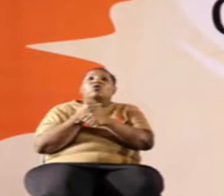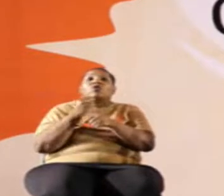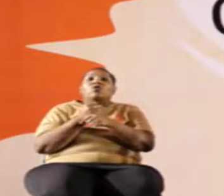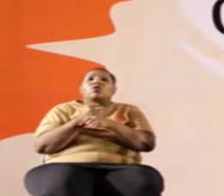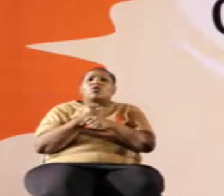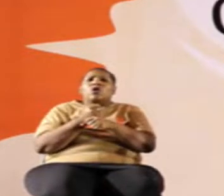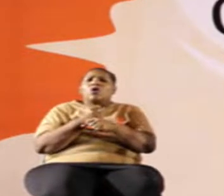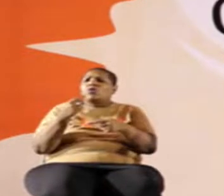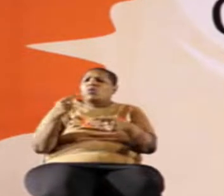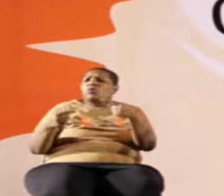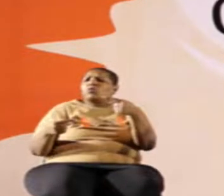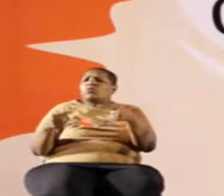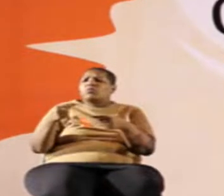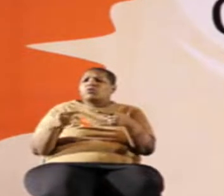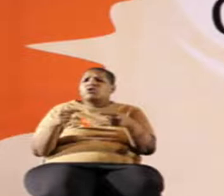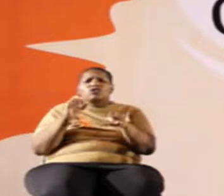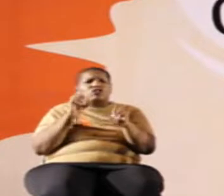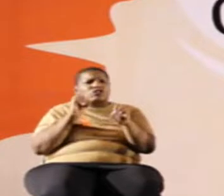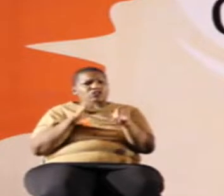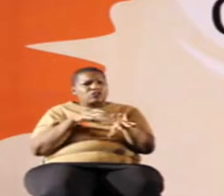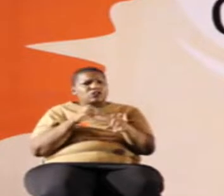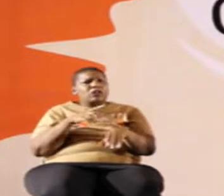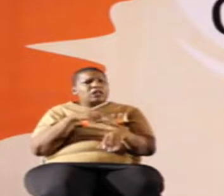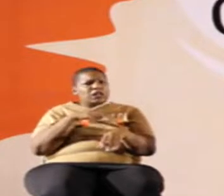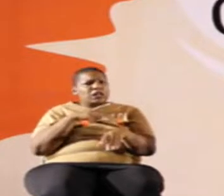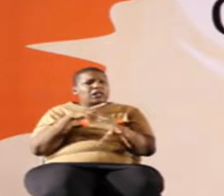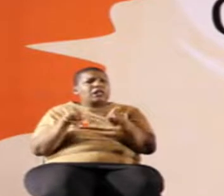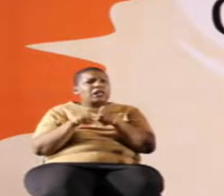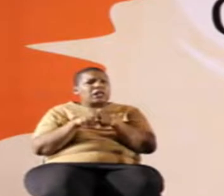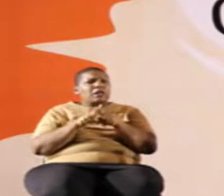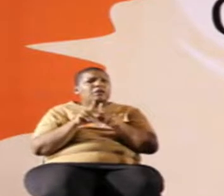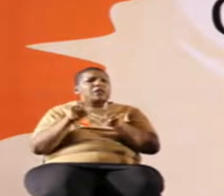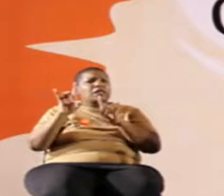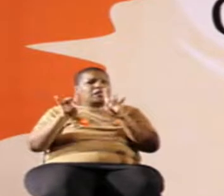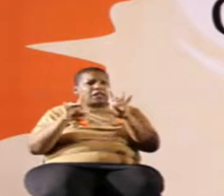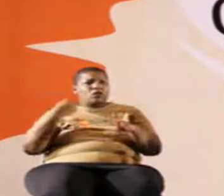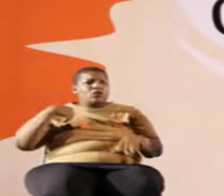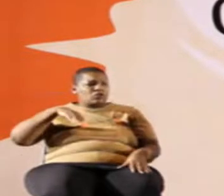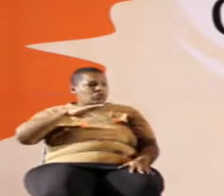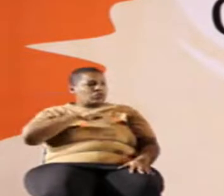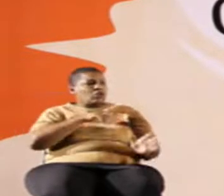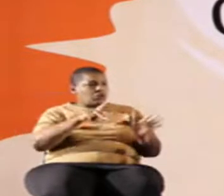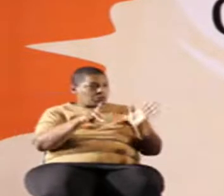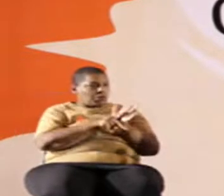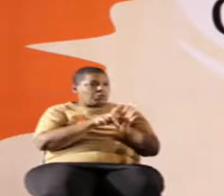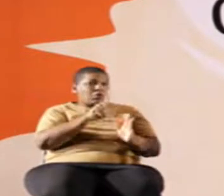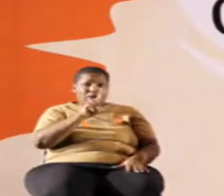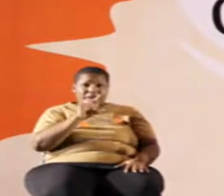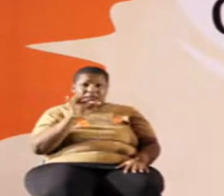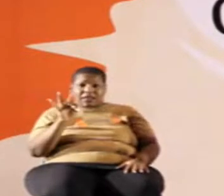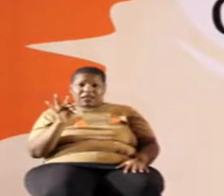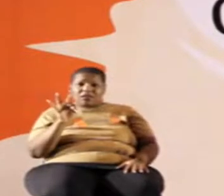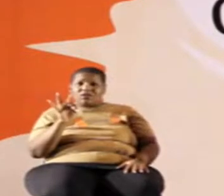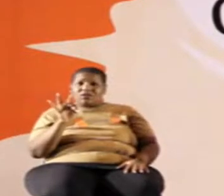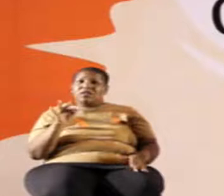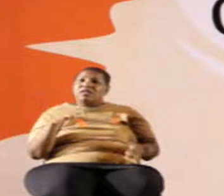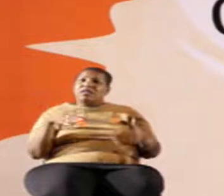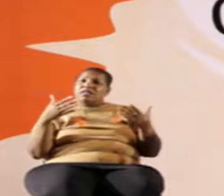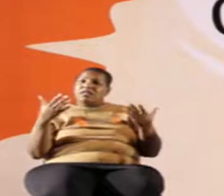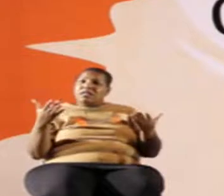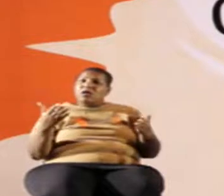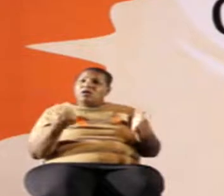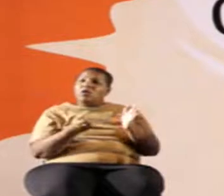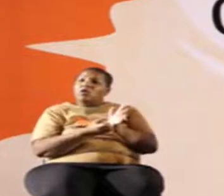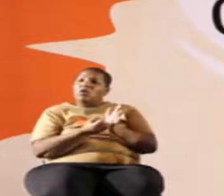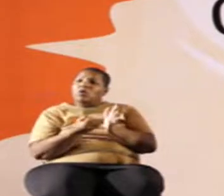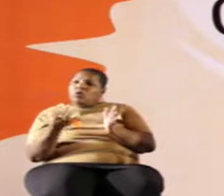de uma política de educação no âmbito, especialmente aqui do nosso Distrito Federal. Então, assim, são muitos